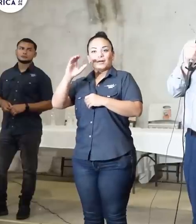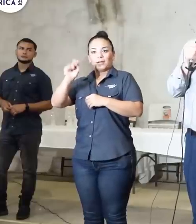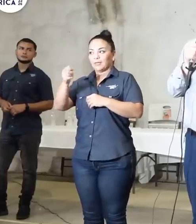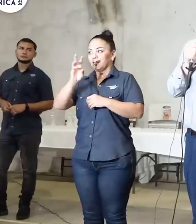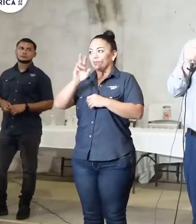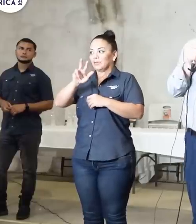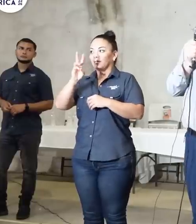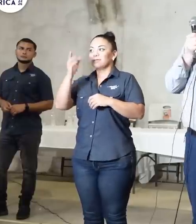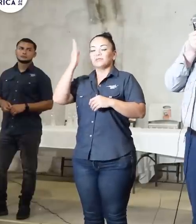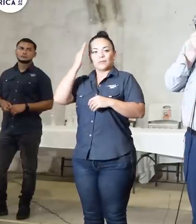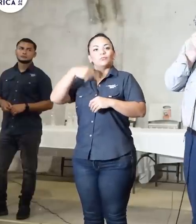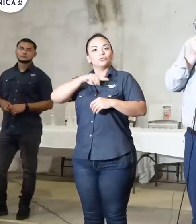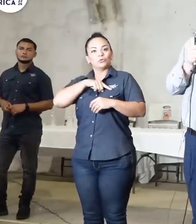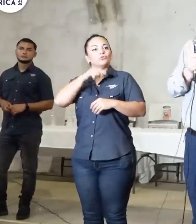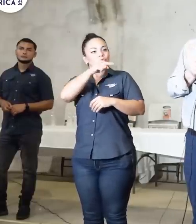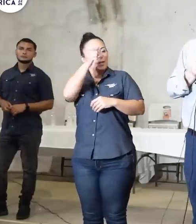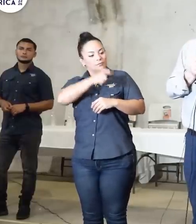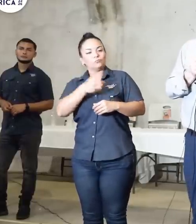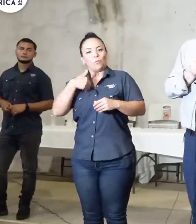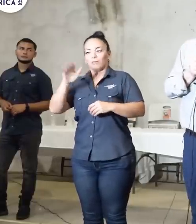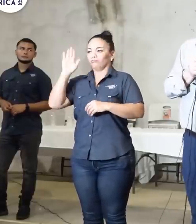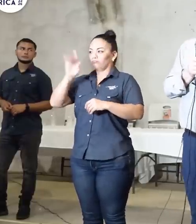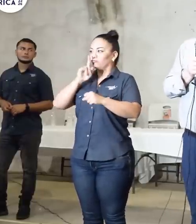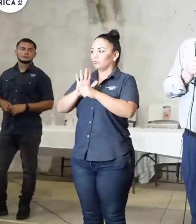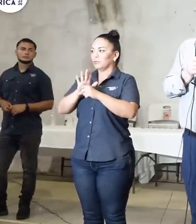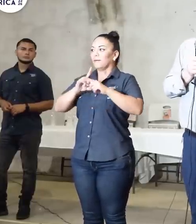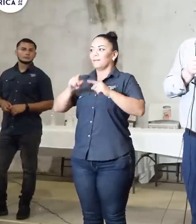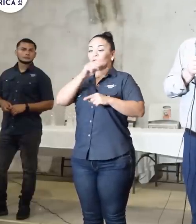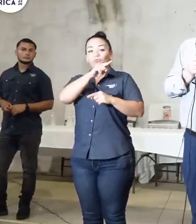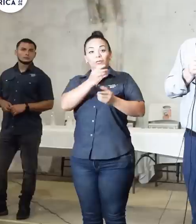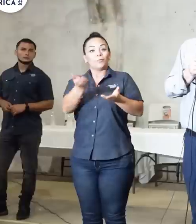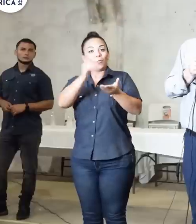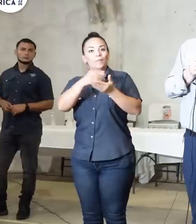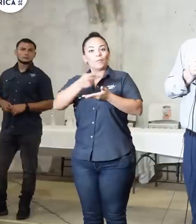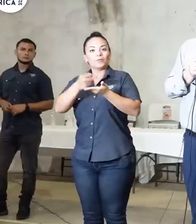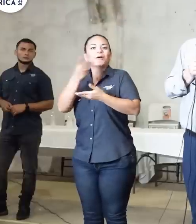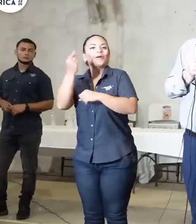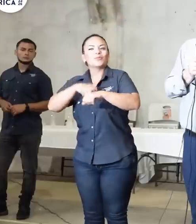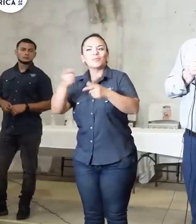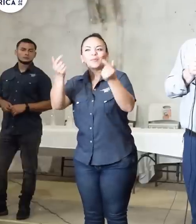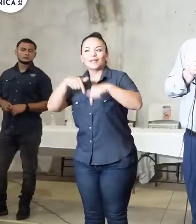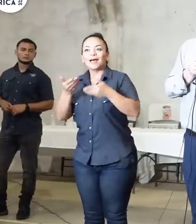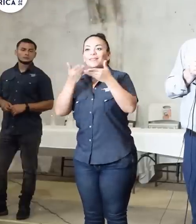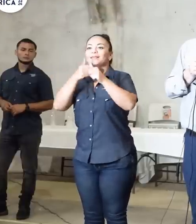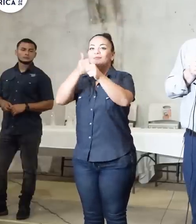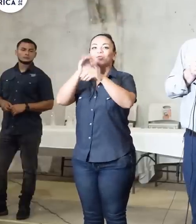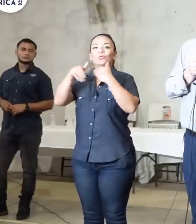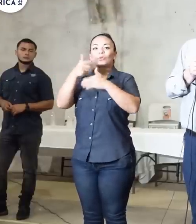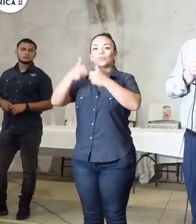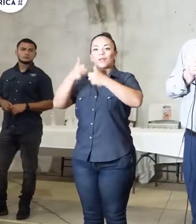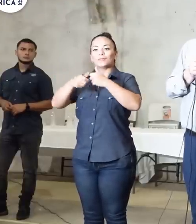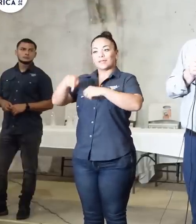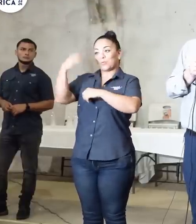usted es un hombre de palabra, sin embargo, queremos saber si usted vuelve a la provincia dentro de cuánto a darle seguimiento a todas las problemáticas de